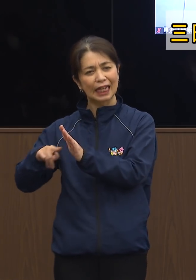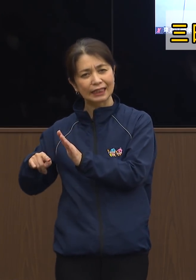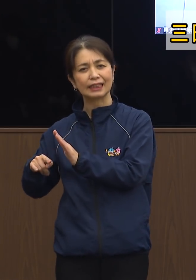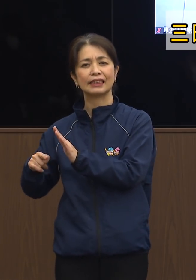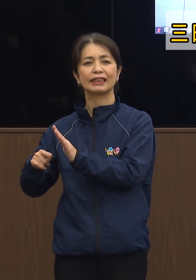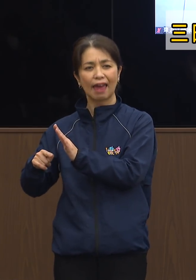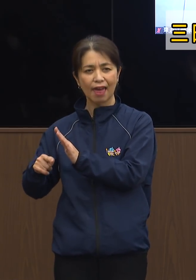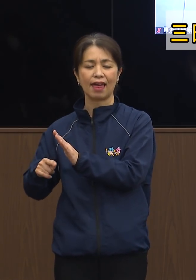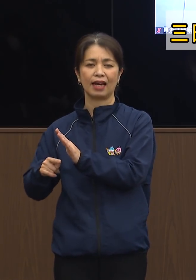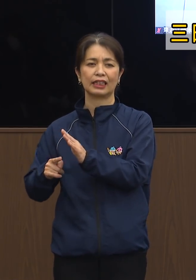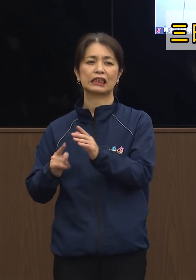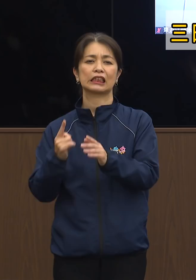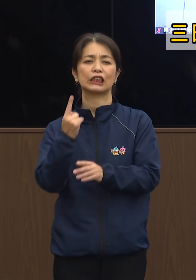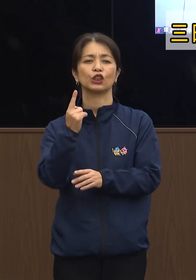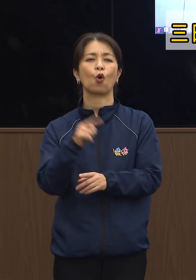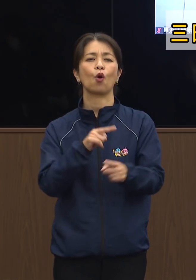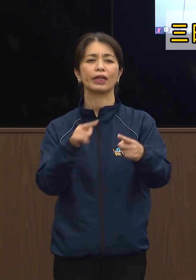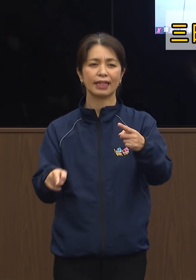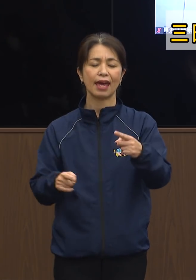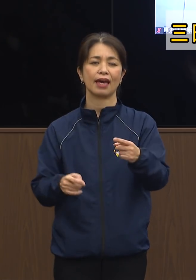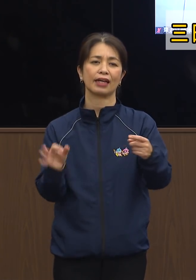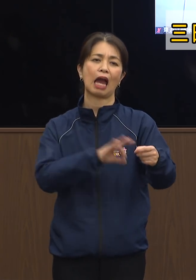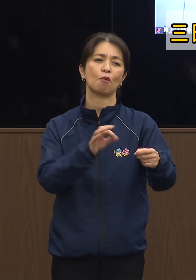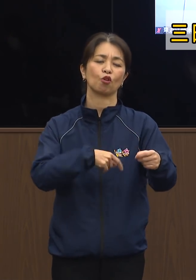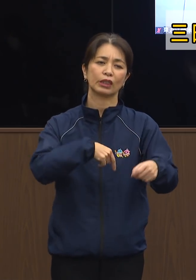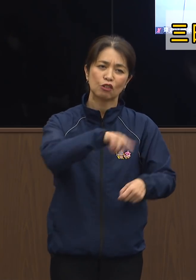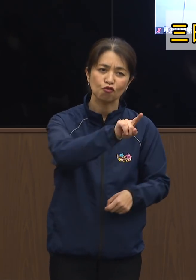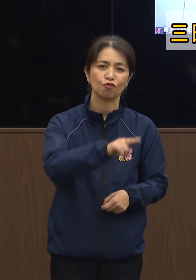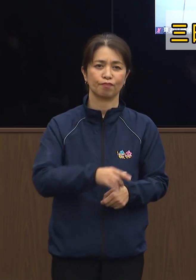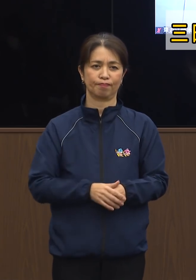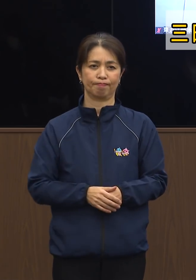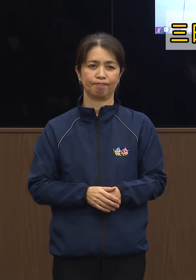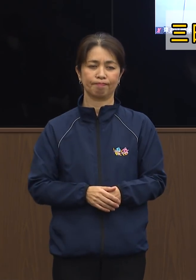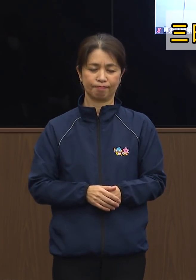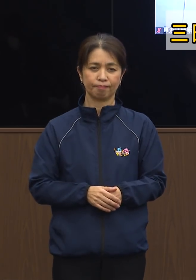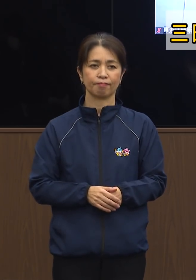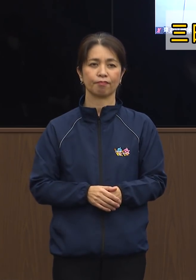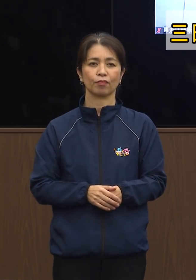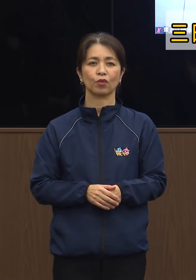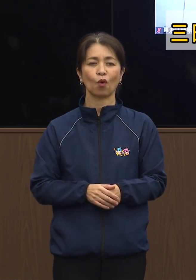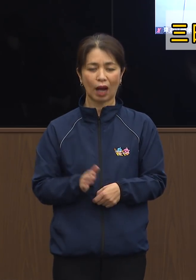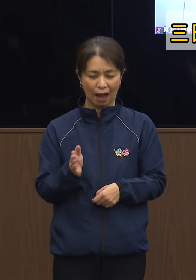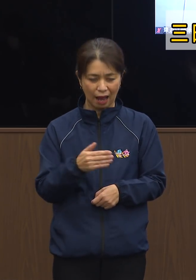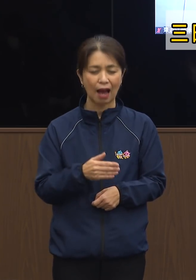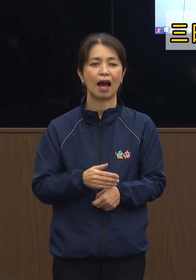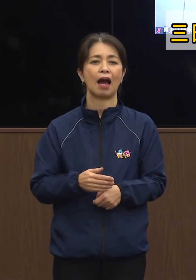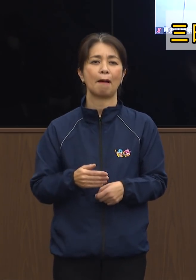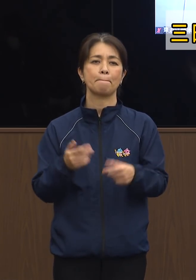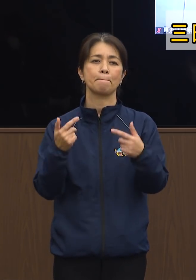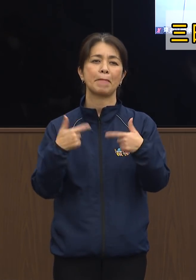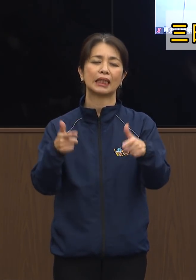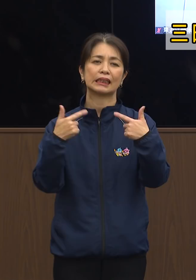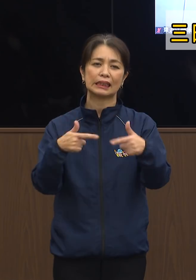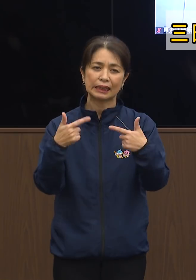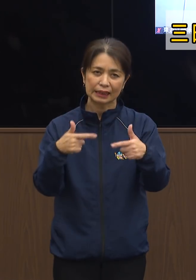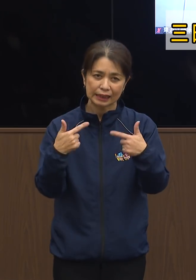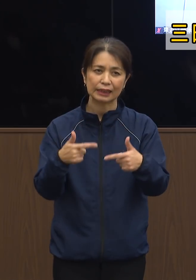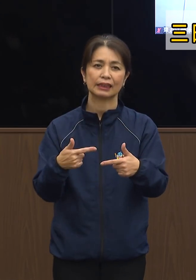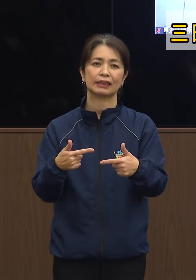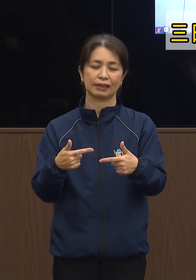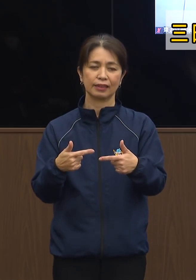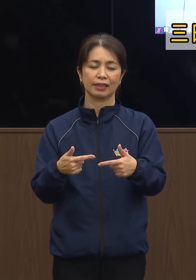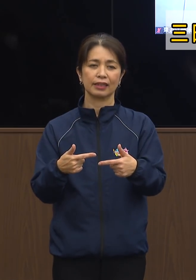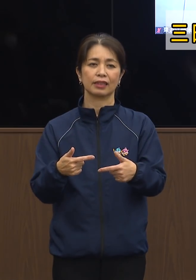こういう努力、また毎日 出かけるのではなくて週に1